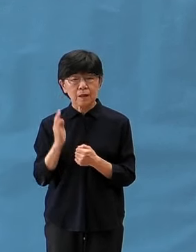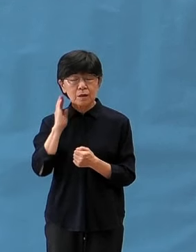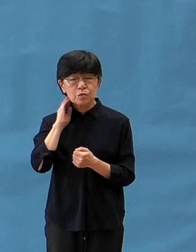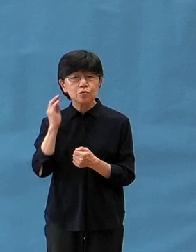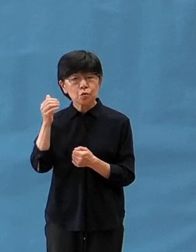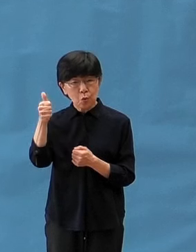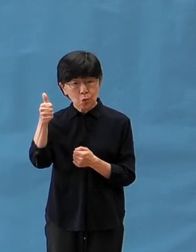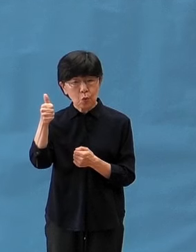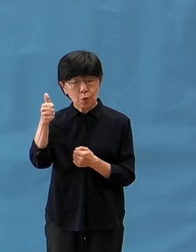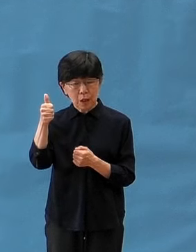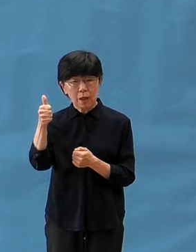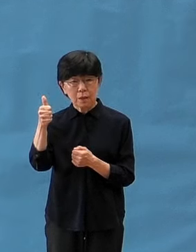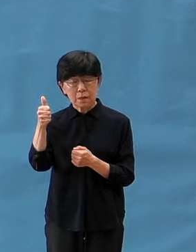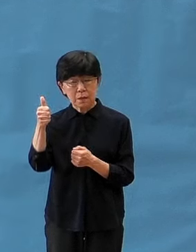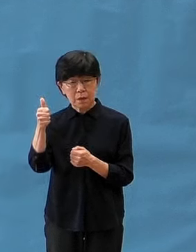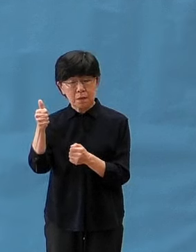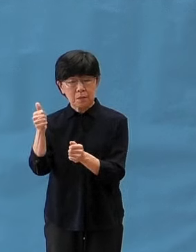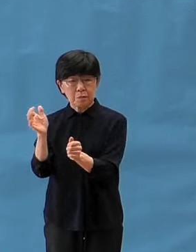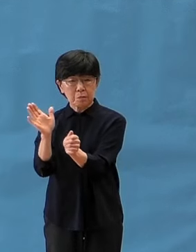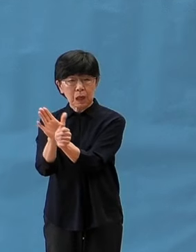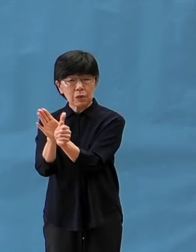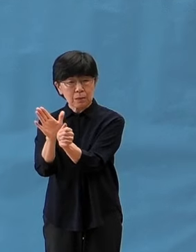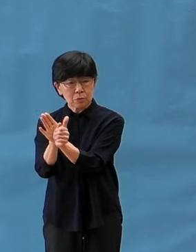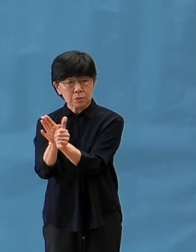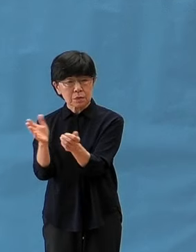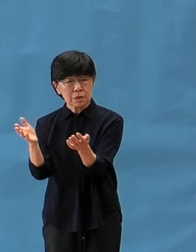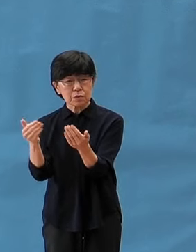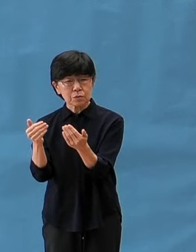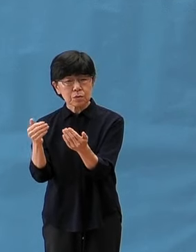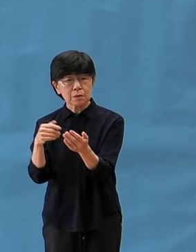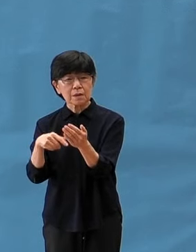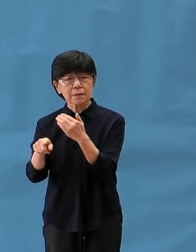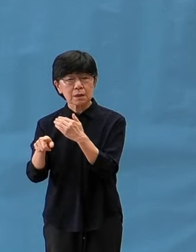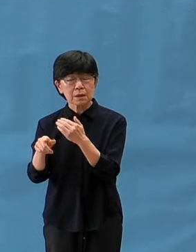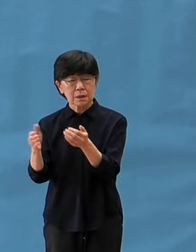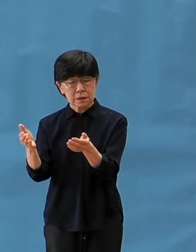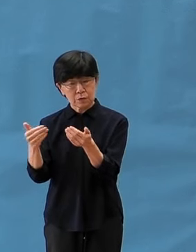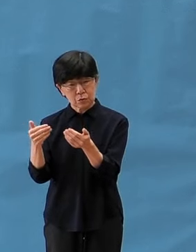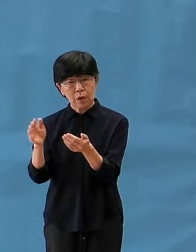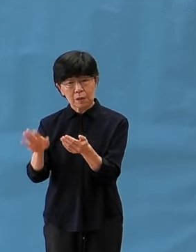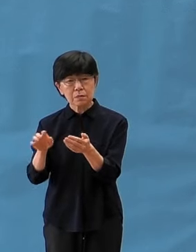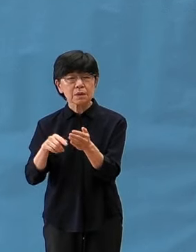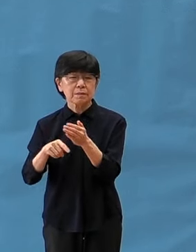と、で、バックアップしないといけないってことなんでしょうね。はい。